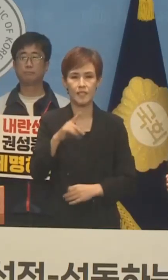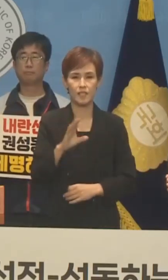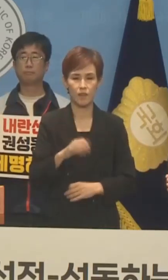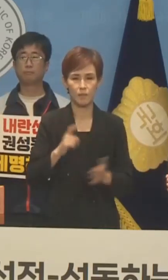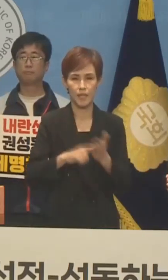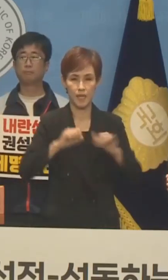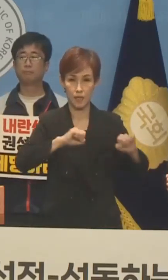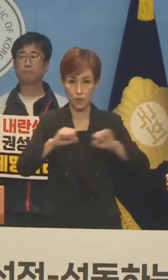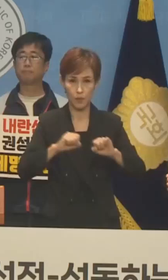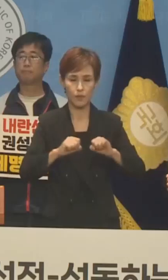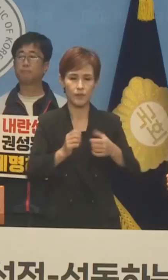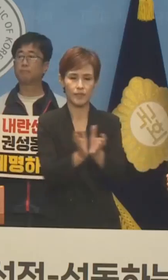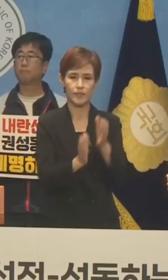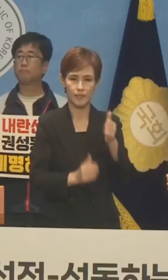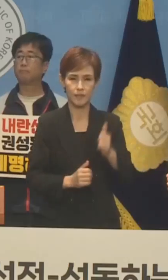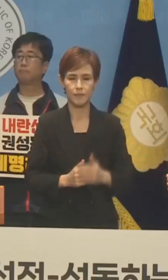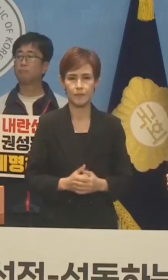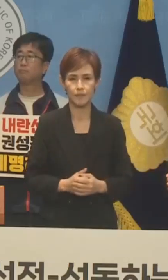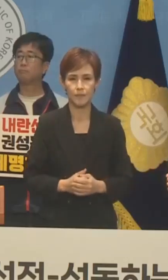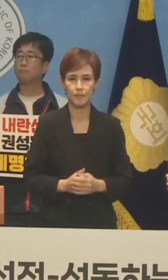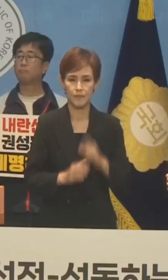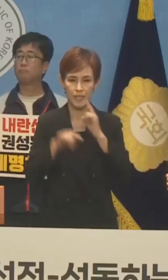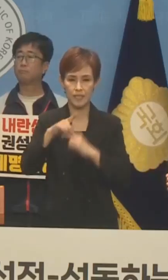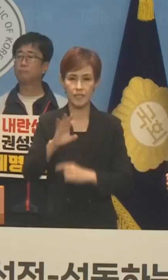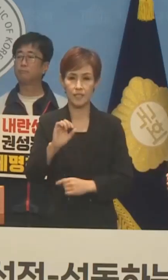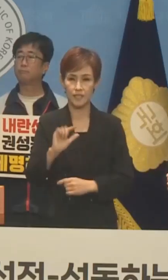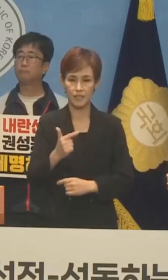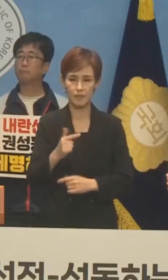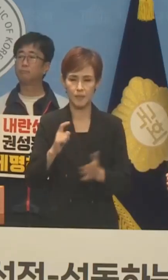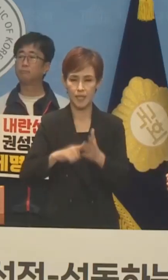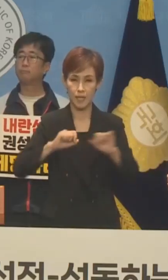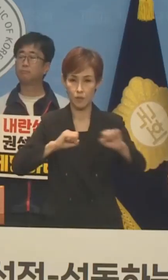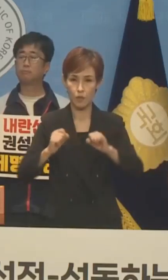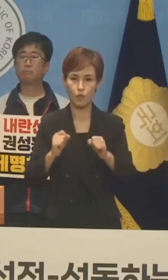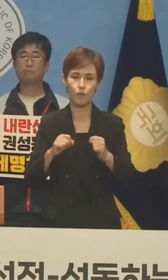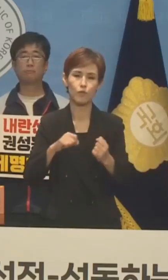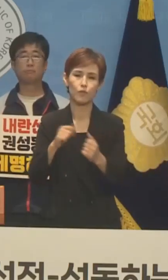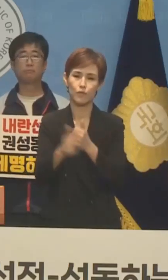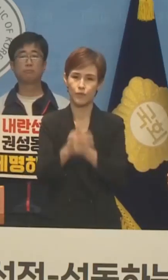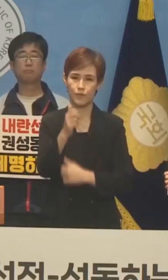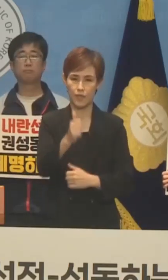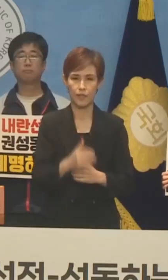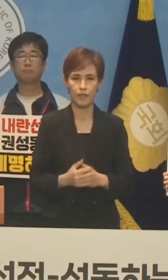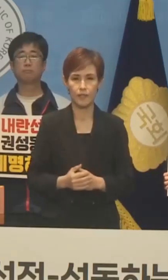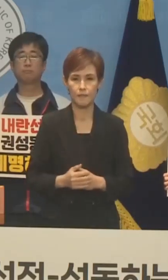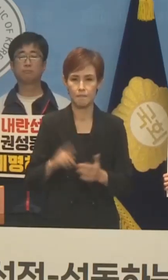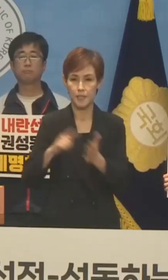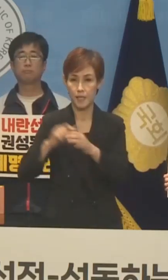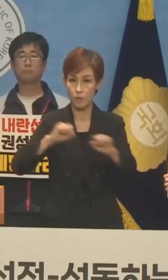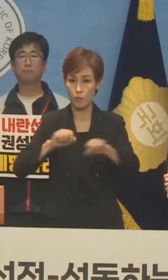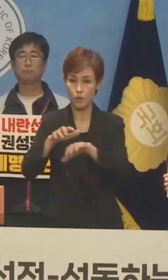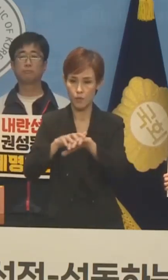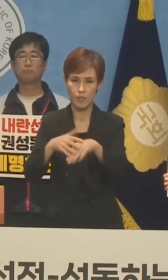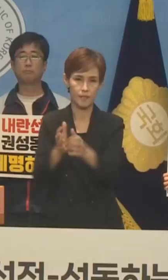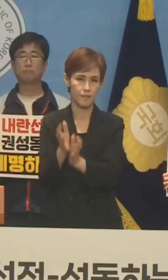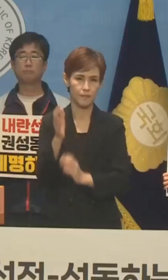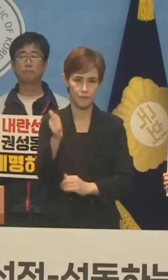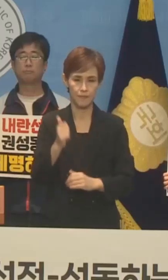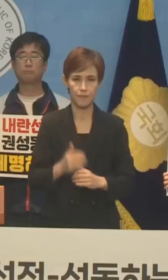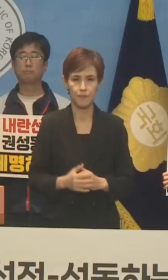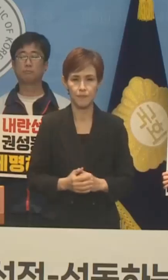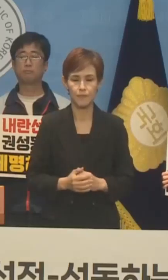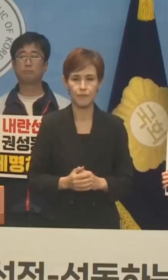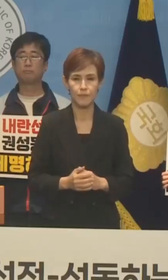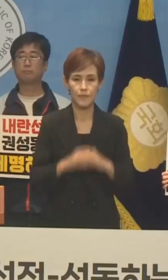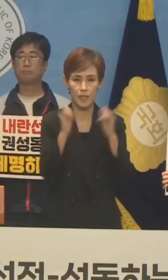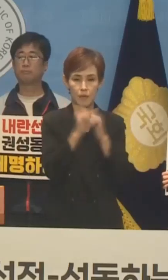비상행동 공동의장님, 이승은 비상행동 공동운영위원장님, 최영욱 비상행동 조직팀장님과